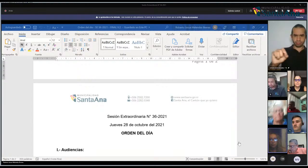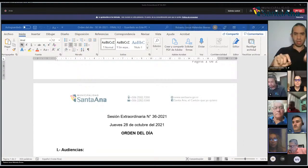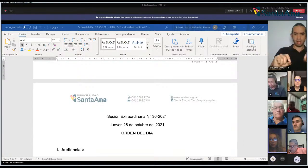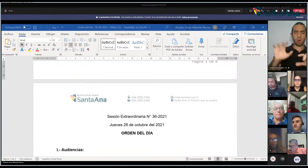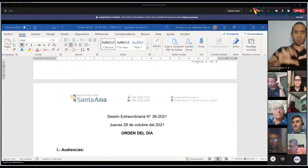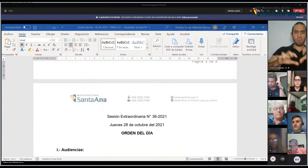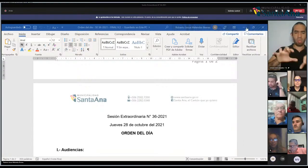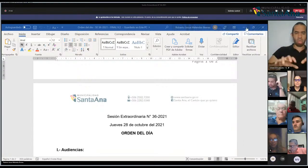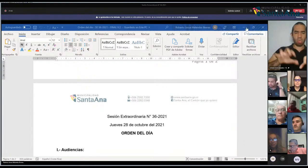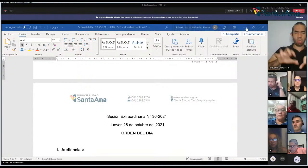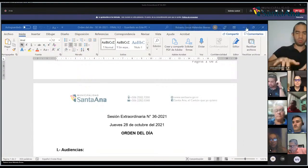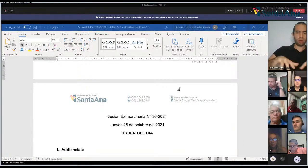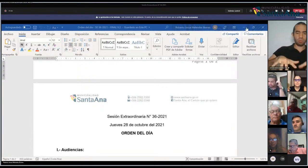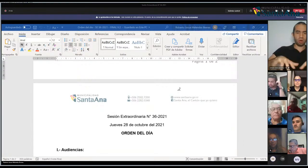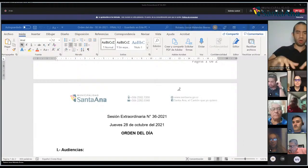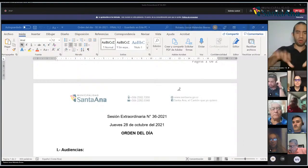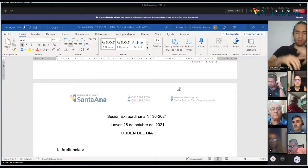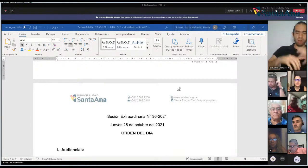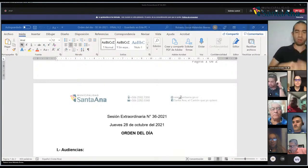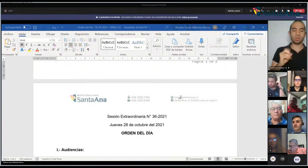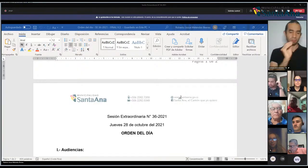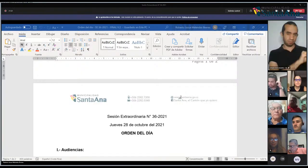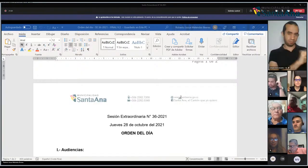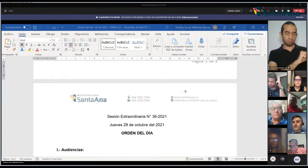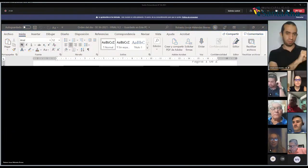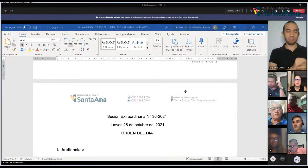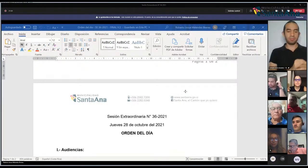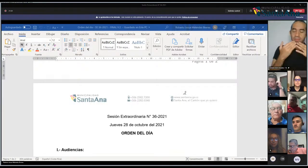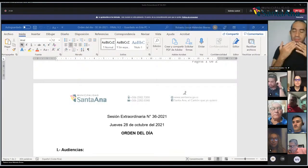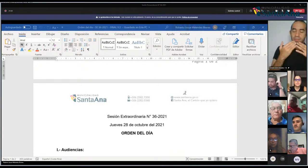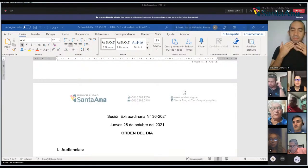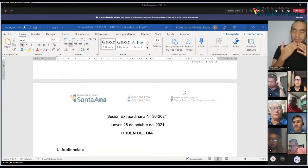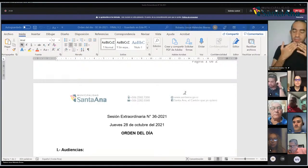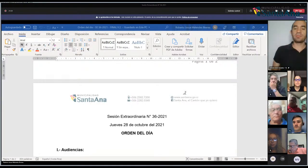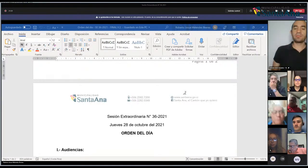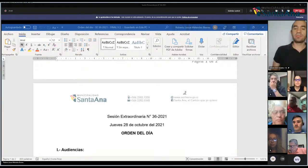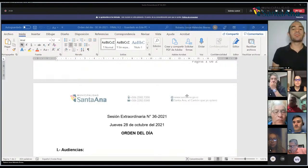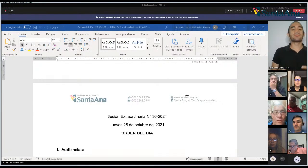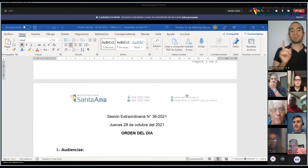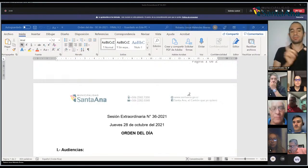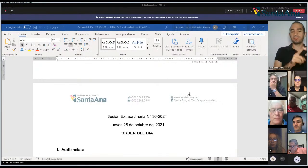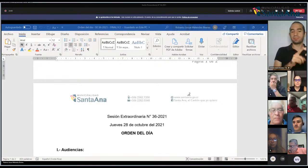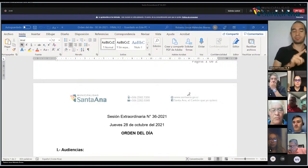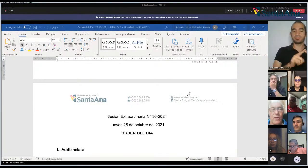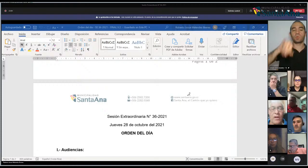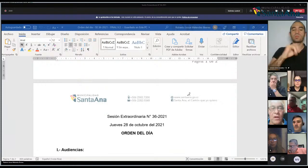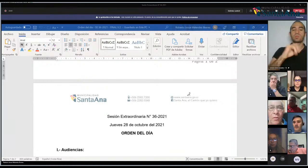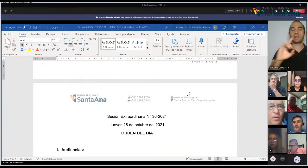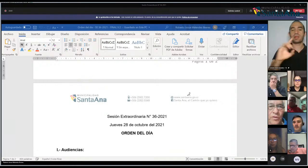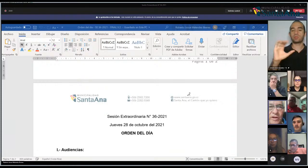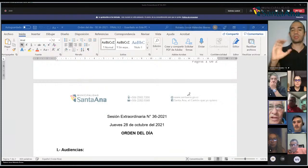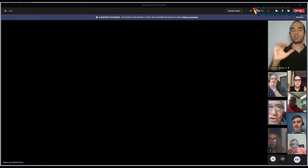tomamos en cuenta entonces muchas gracias dos de daniel de la web